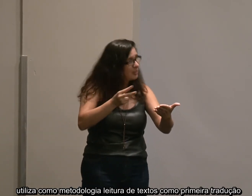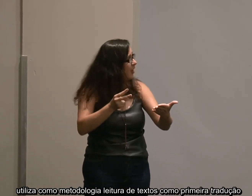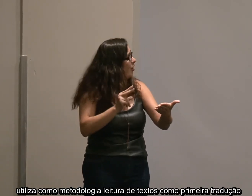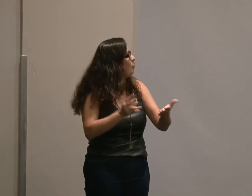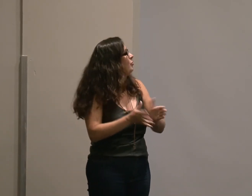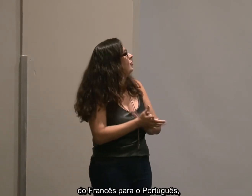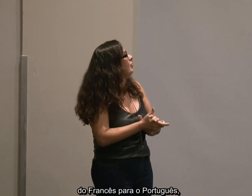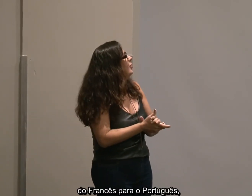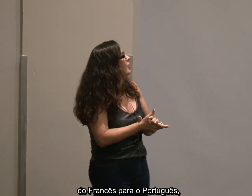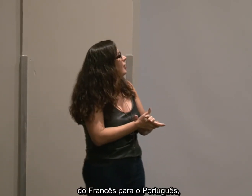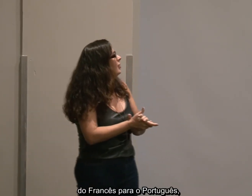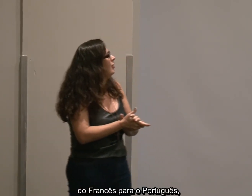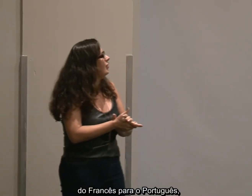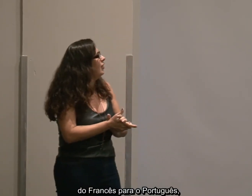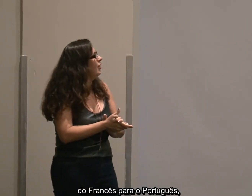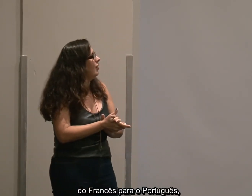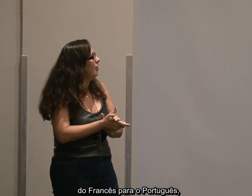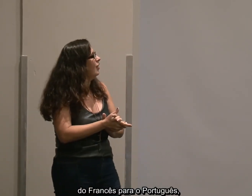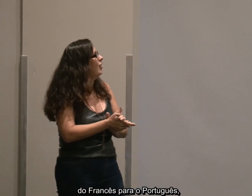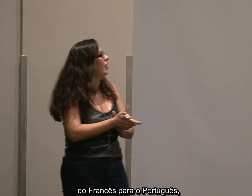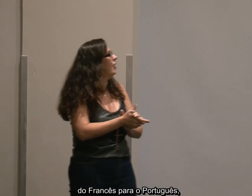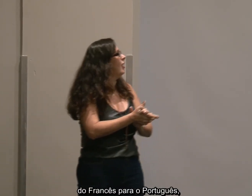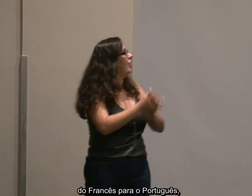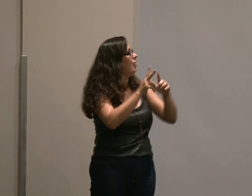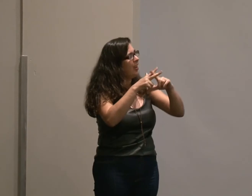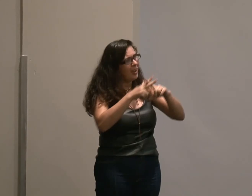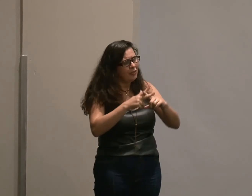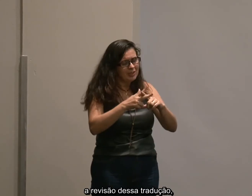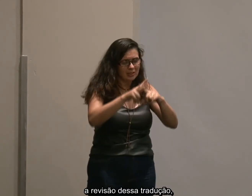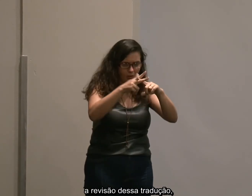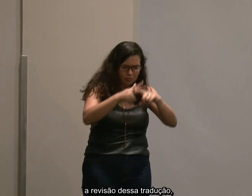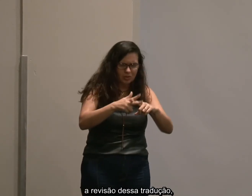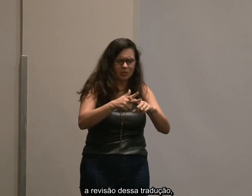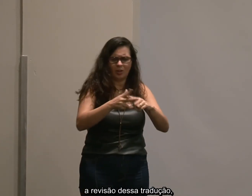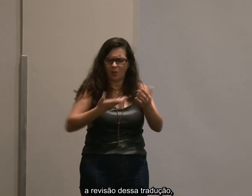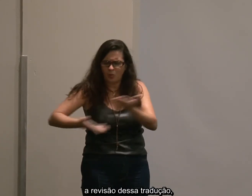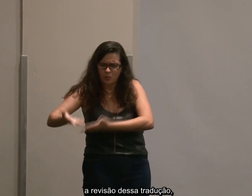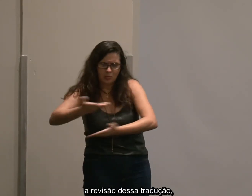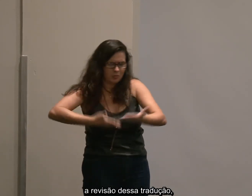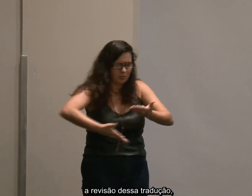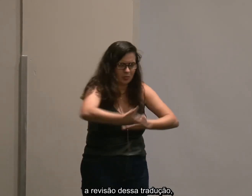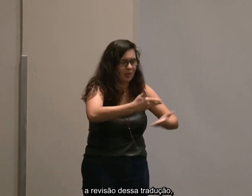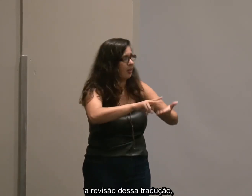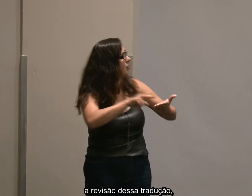do francês para o português a revisão dessa tradução